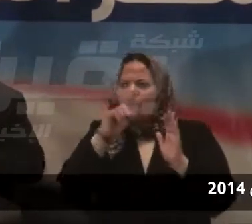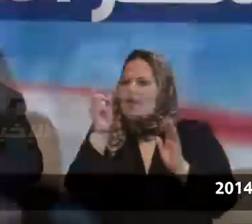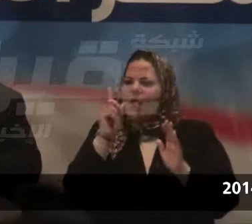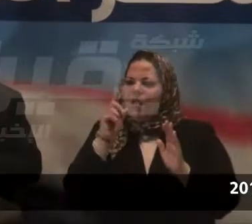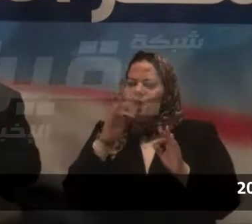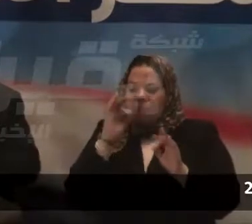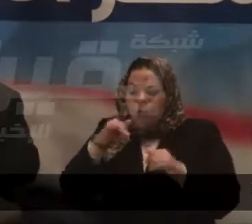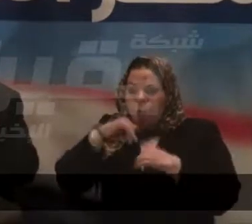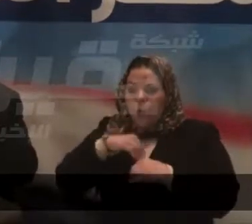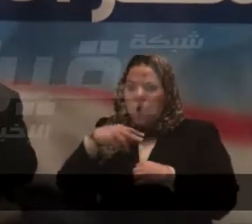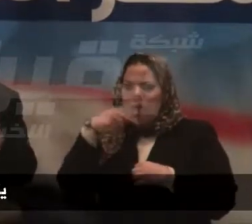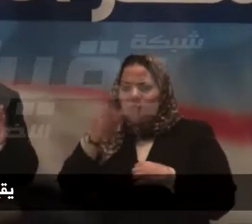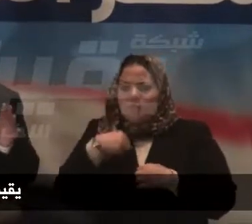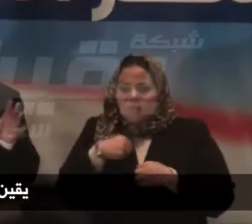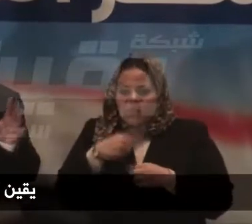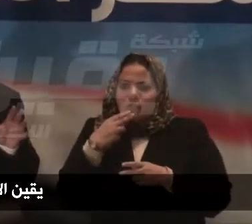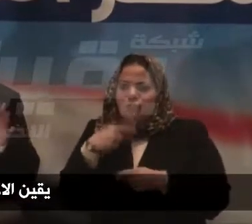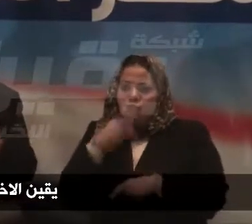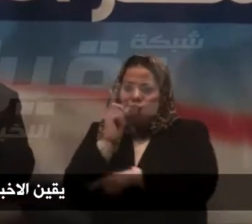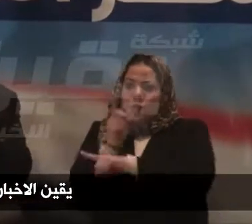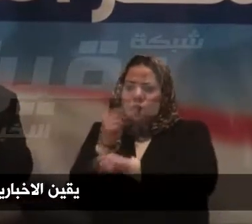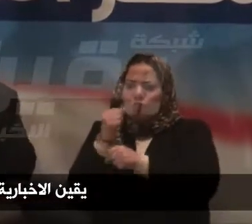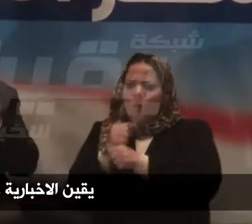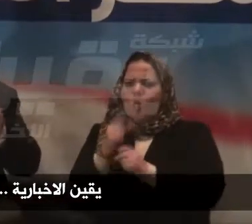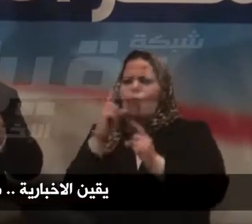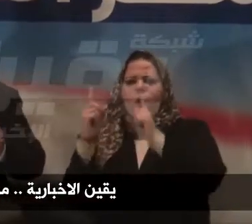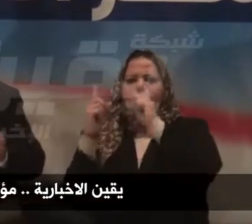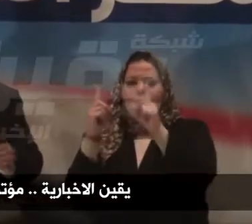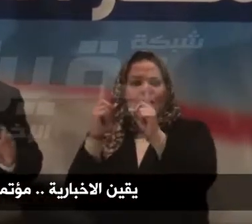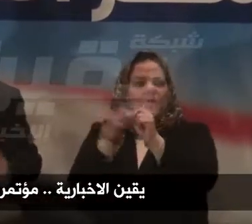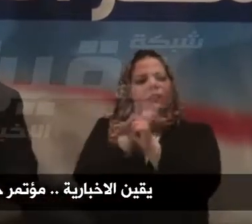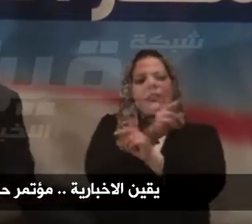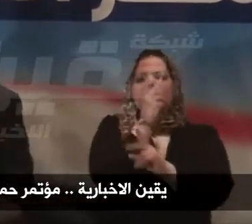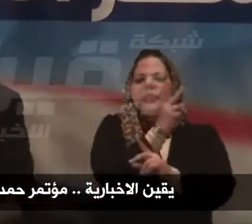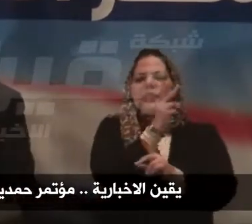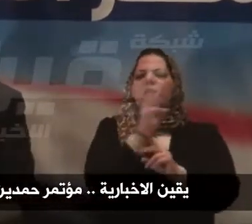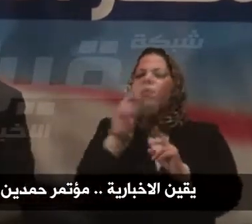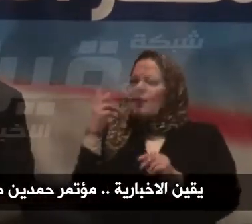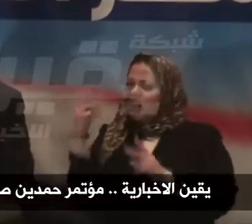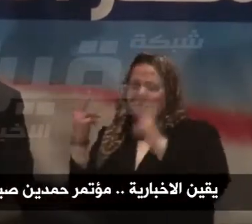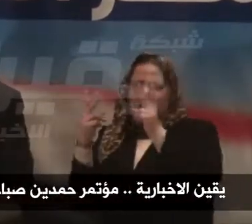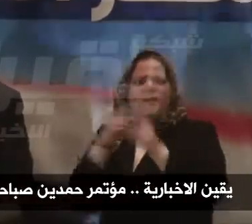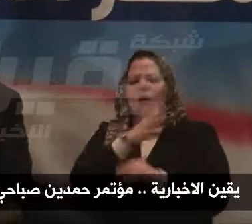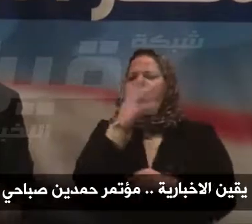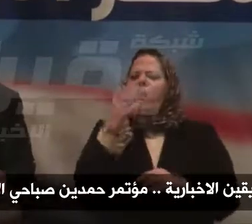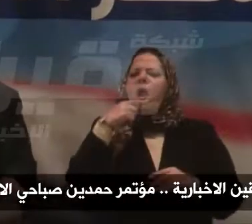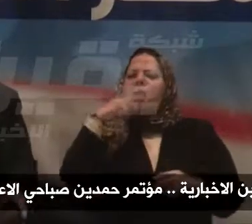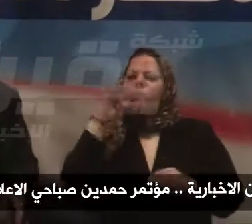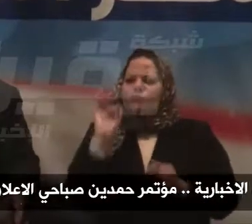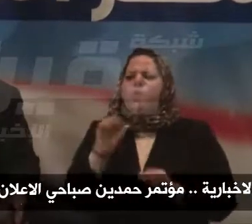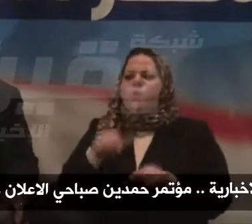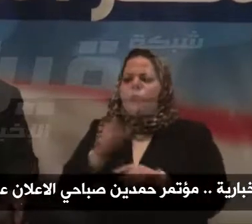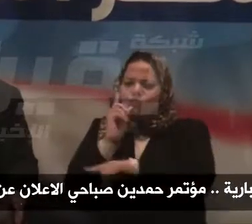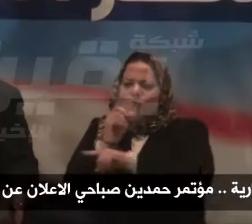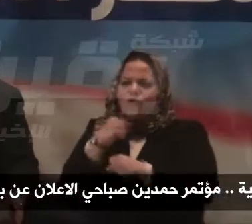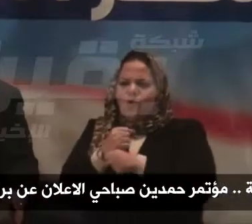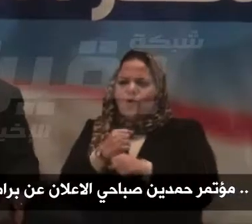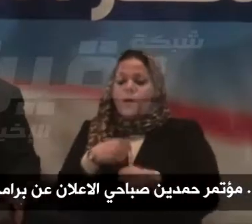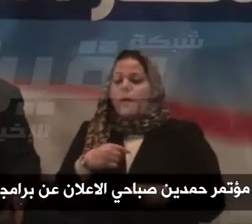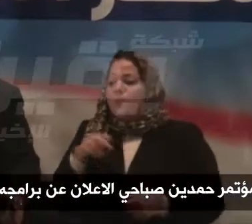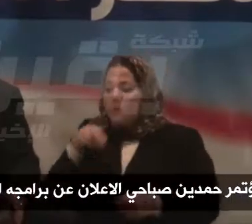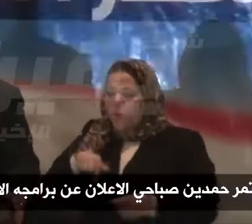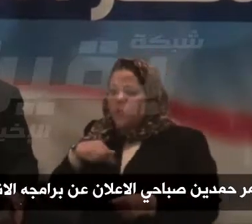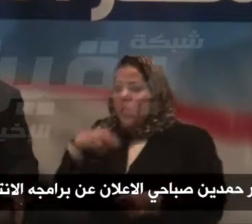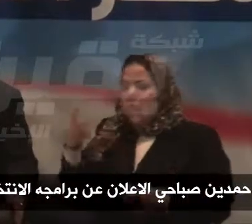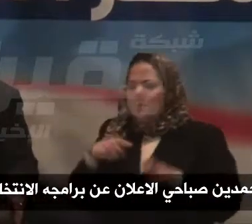احنا بالمهندسين بالنسبة لنا 1+1=2، في مشكلة حلها 1، 2، 3. لما شاركت مع الأستاذ حمدين